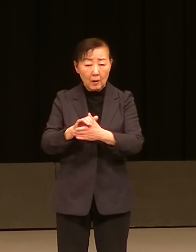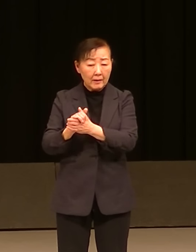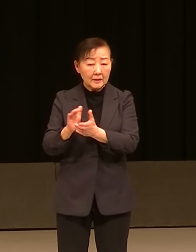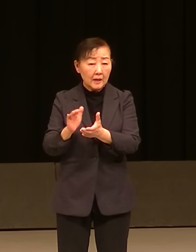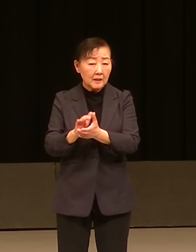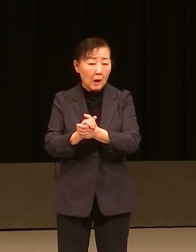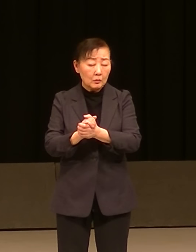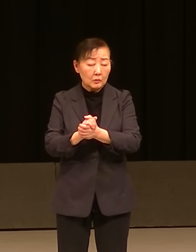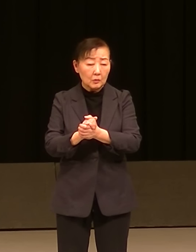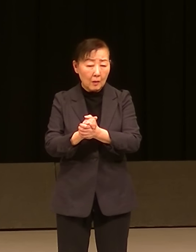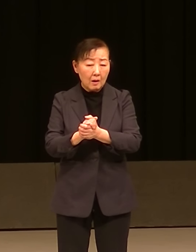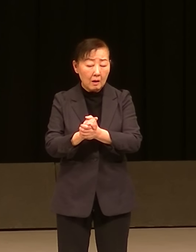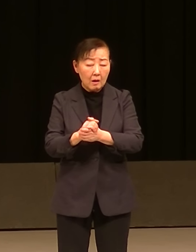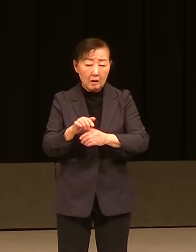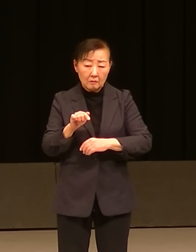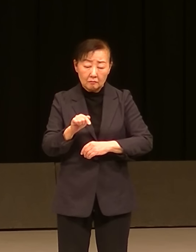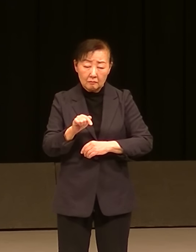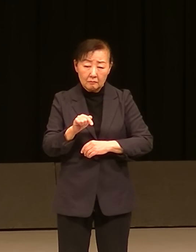の、